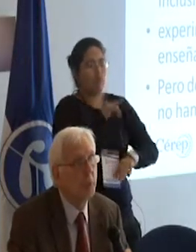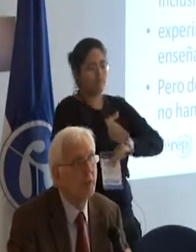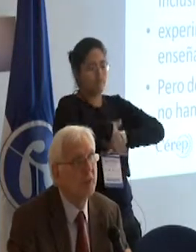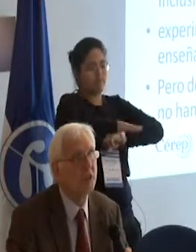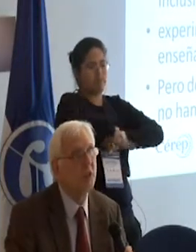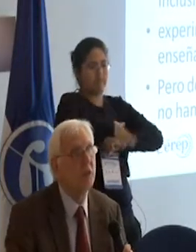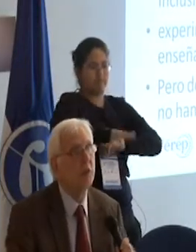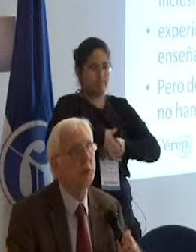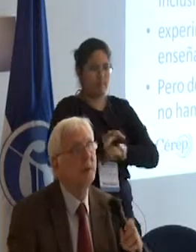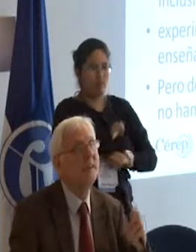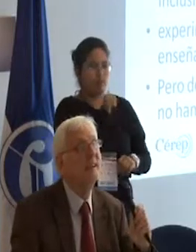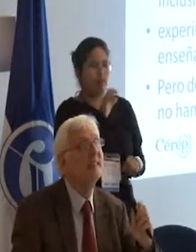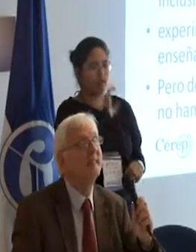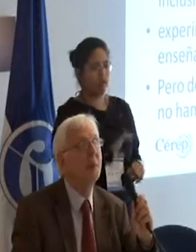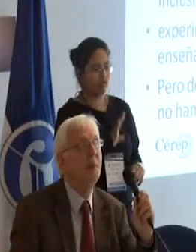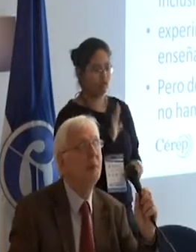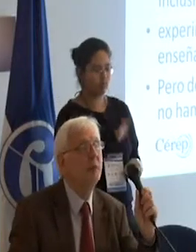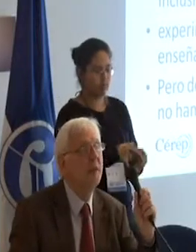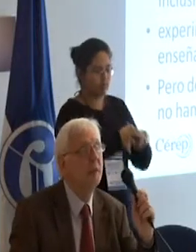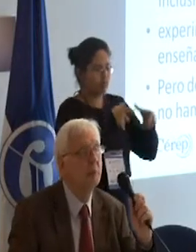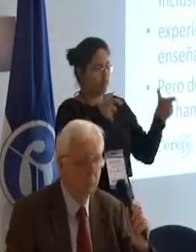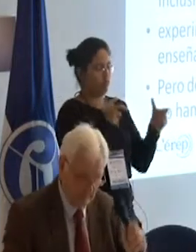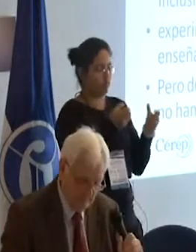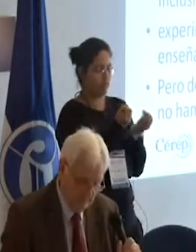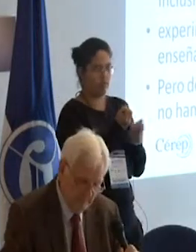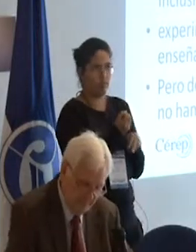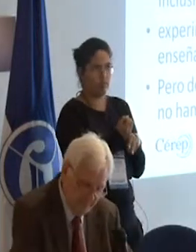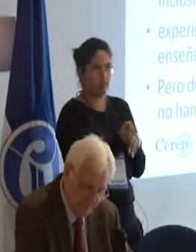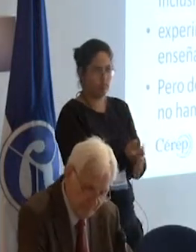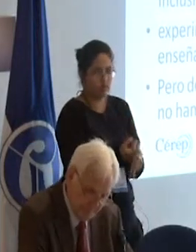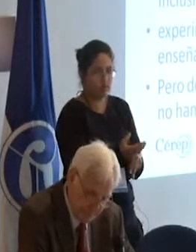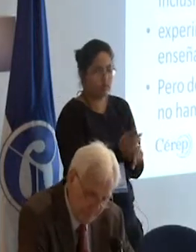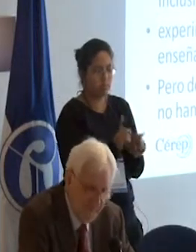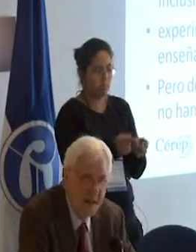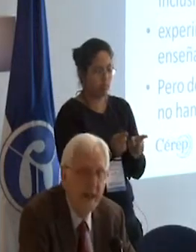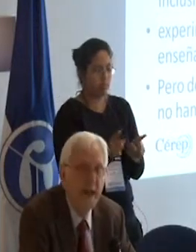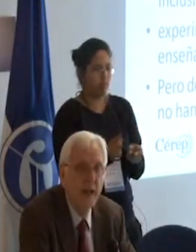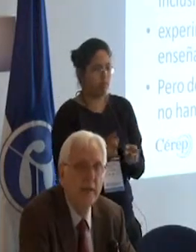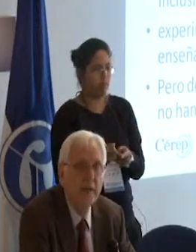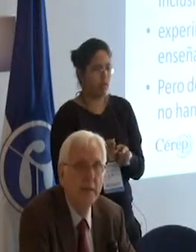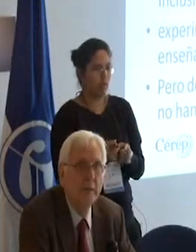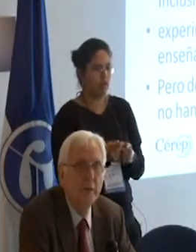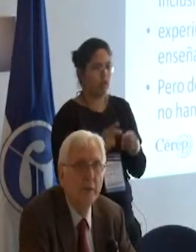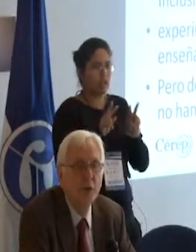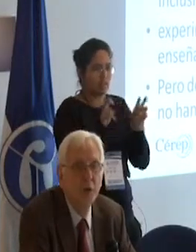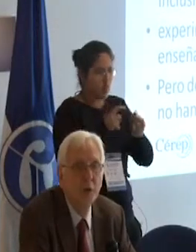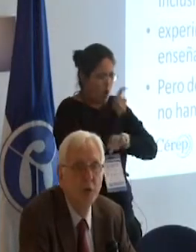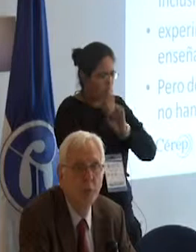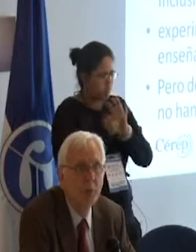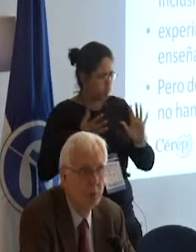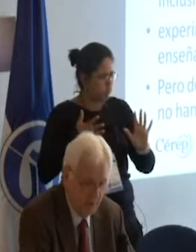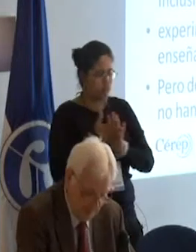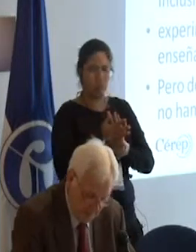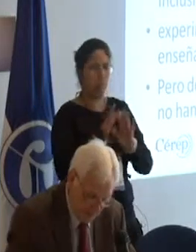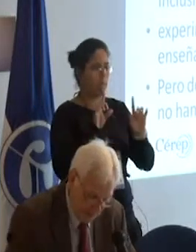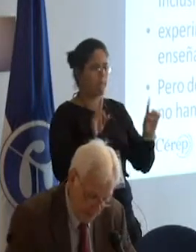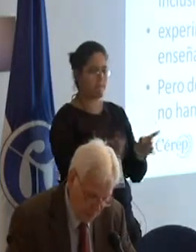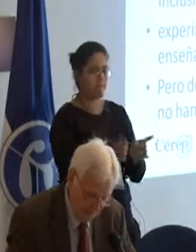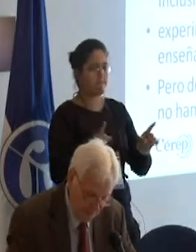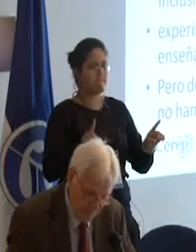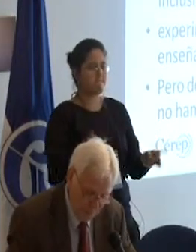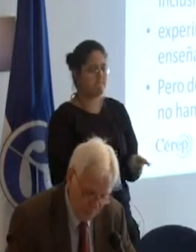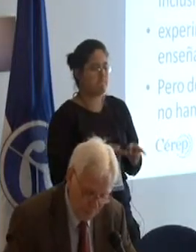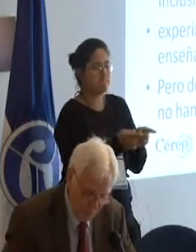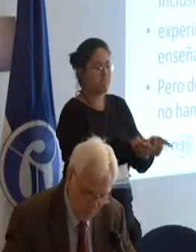Otra característica es que la mayoría de los docentes explican que simplifican, dicen que simplifican, y que cuando